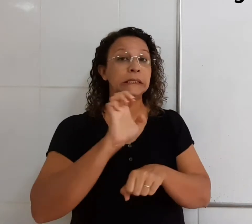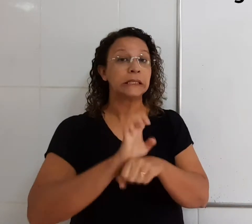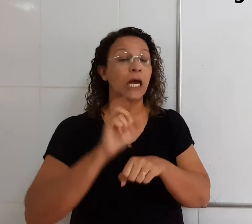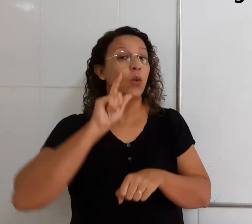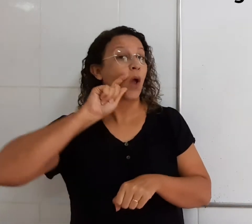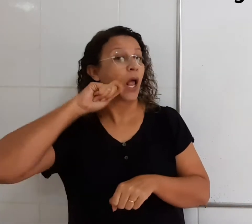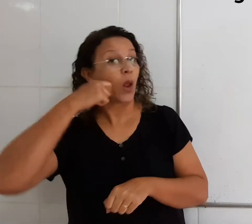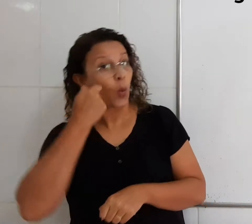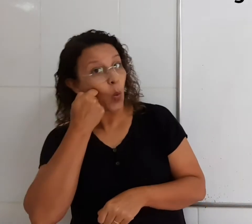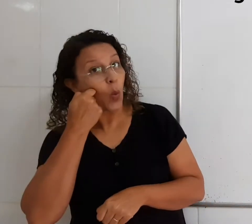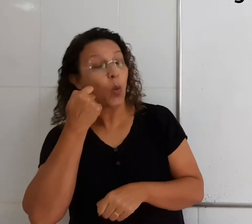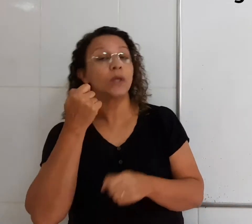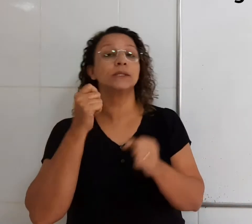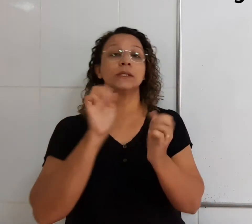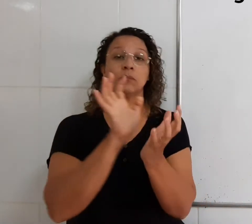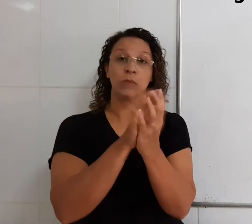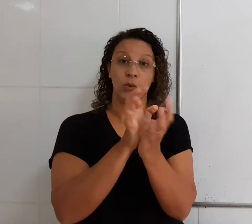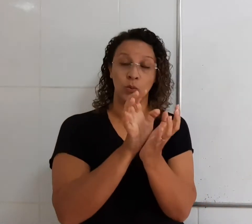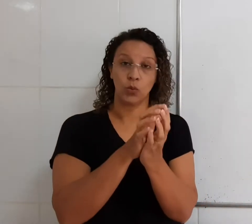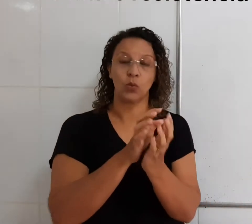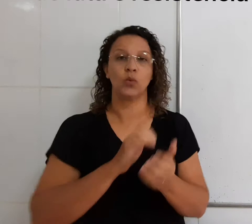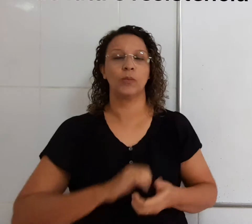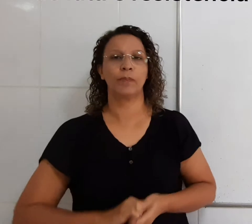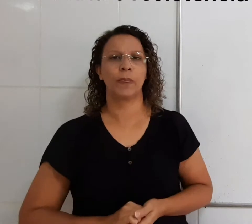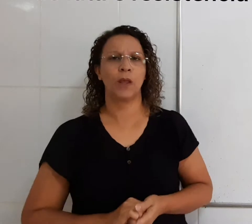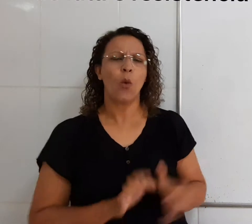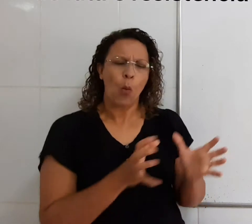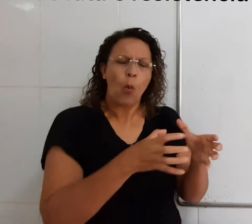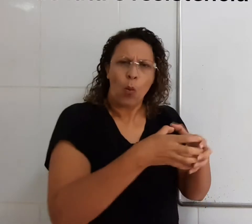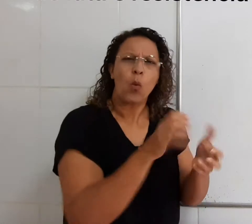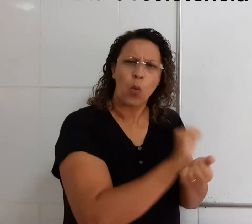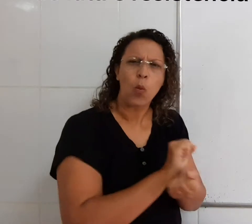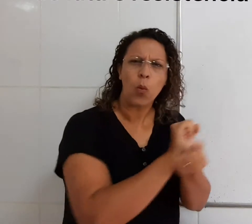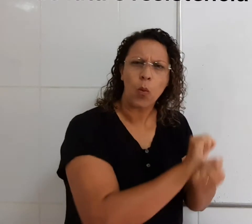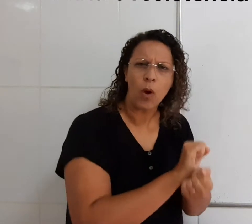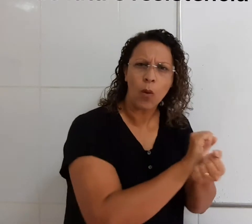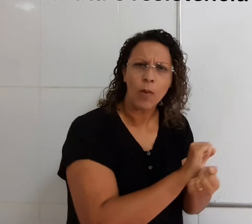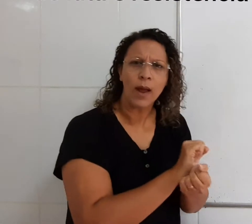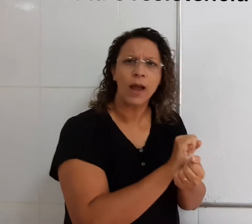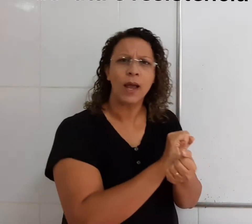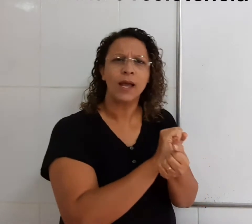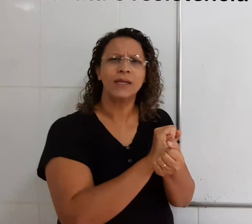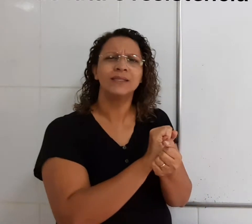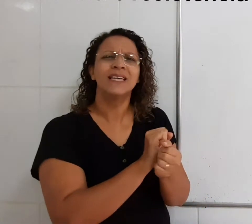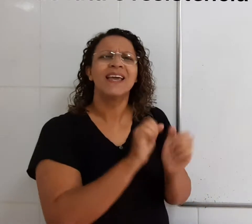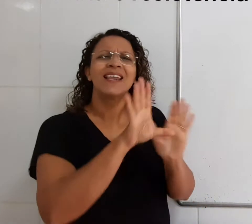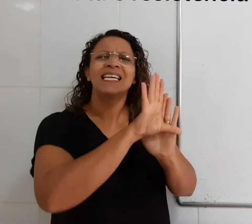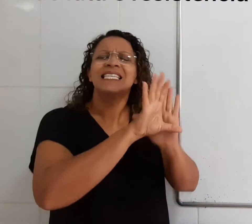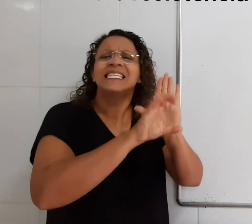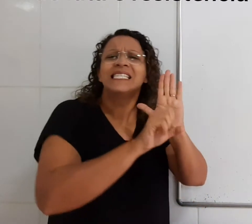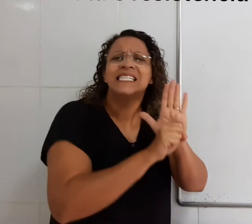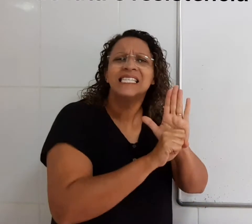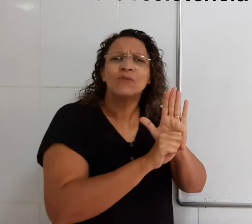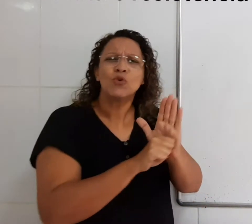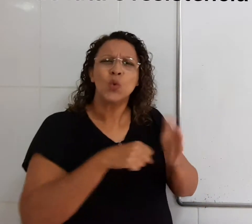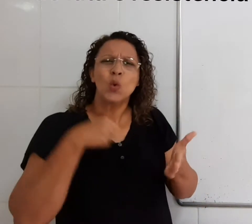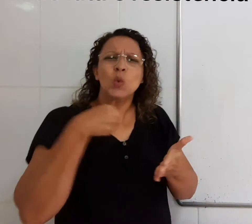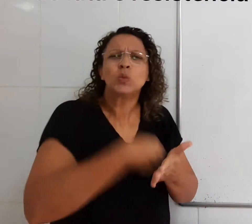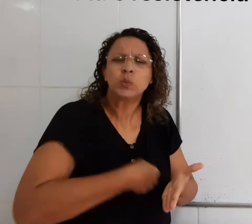Pernambuco. O Quilombo dos Palmares era símbolo de luta e resistência contra